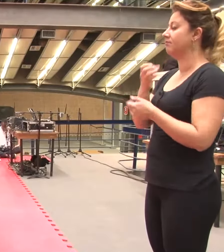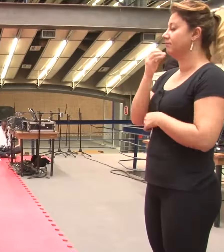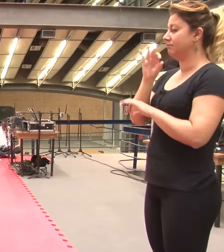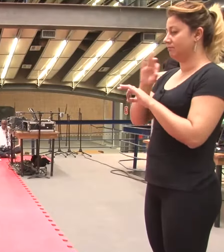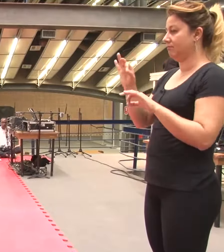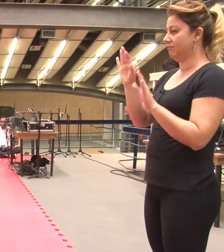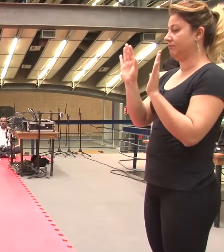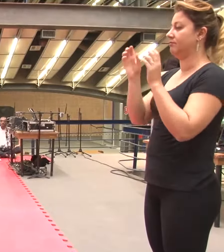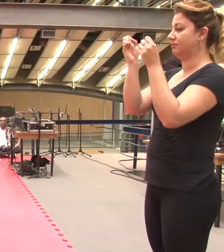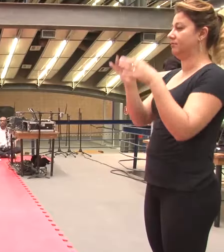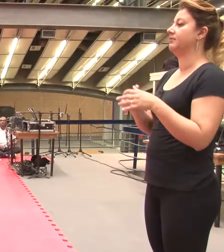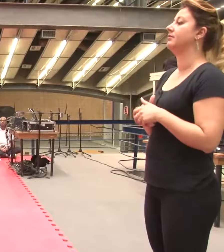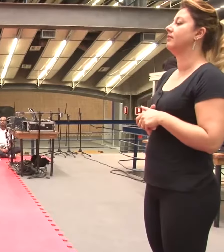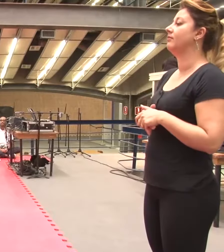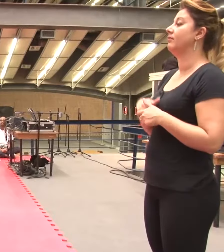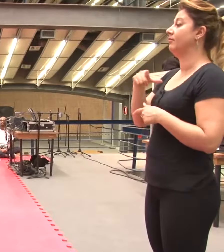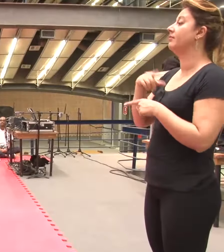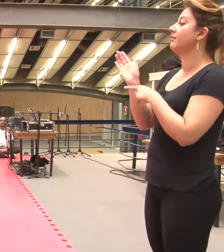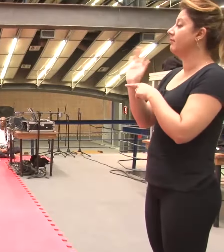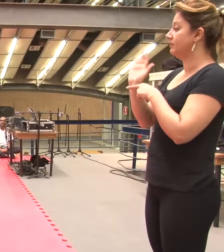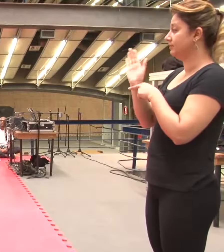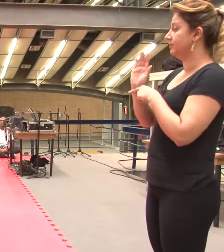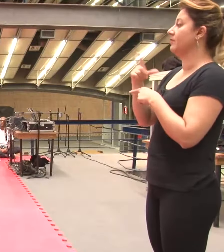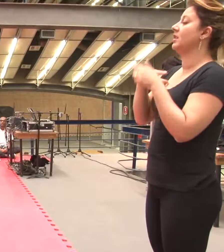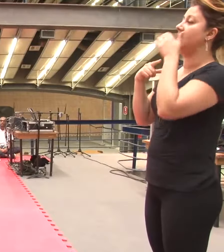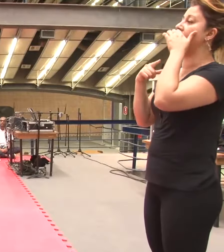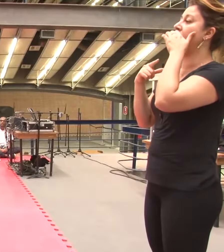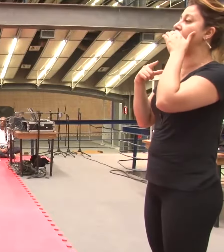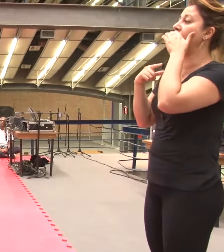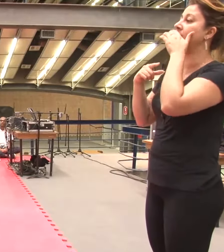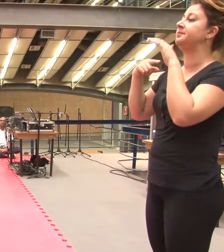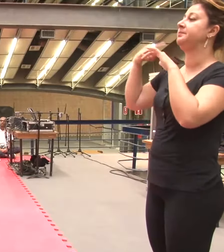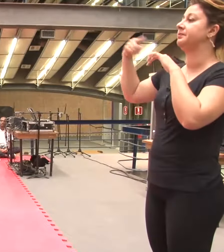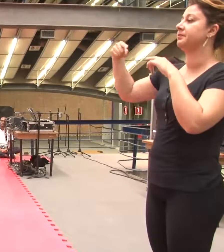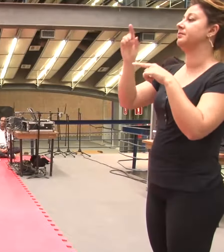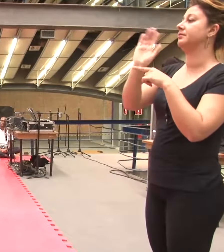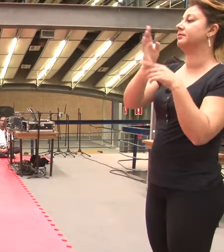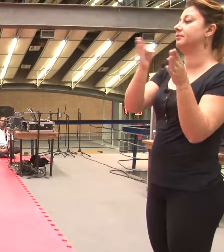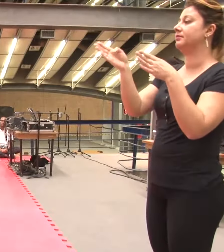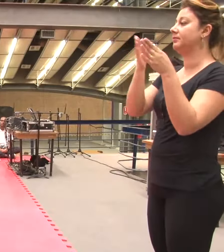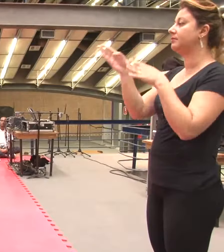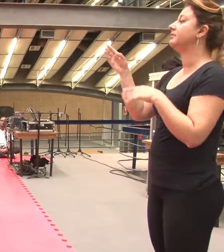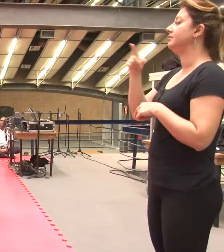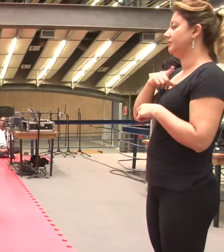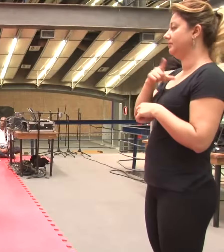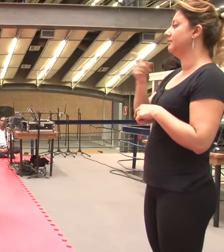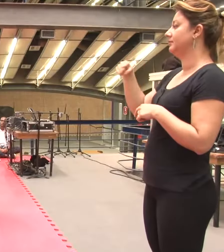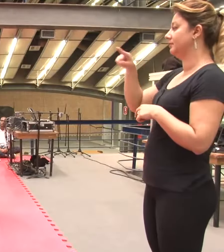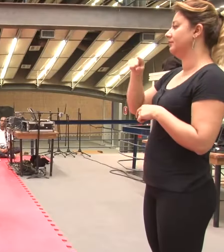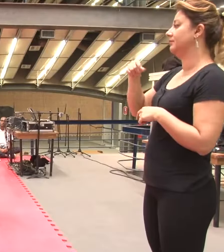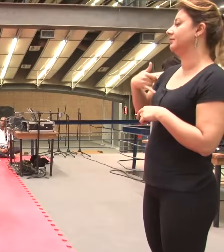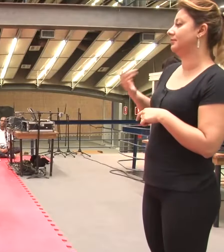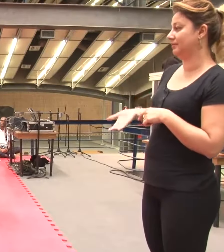pena. O Primo Vazio. Inclusive tem filme, tem série de TV, para a gente, né? A gente que é velho, mais velho já